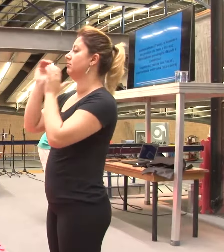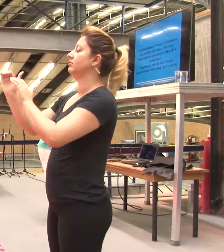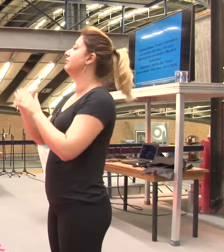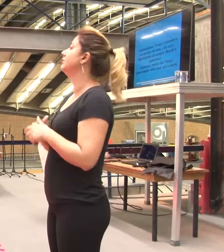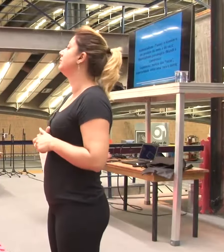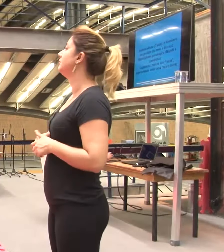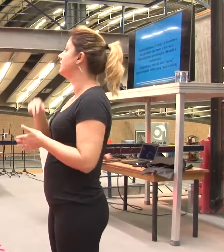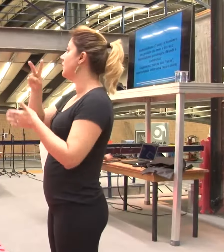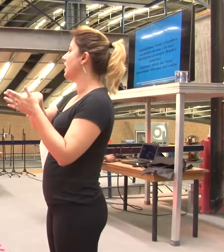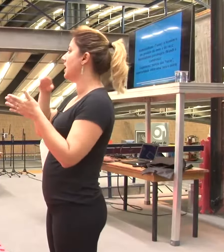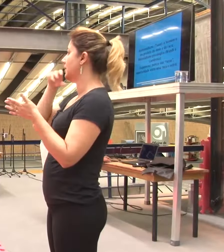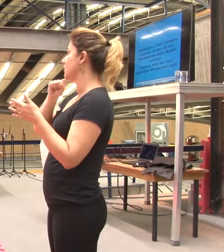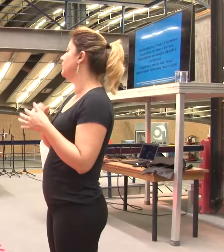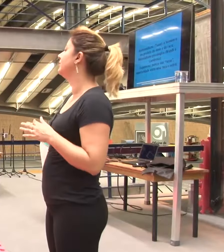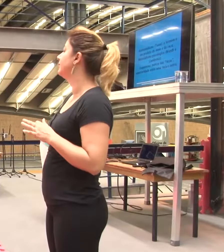rapidinho.